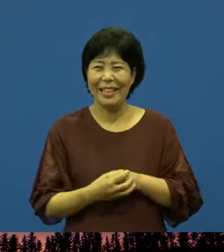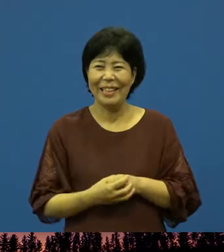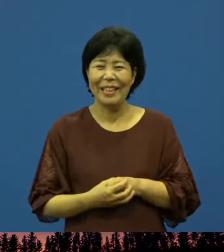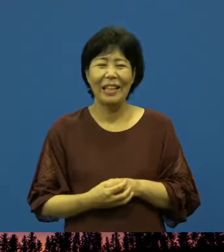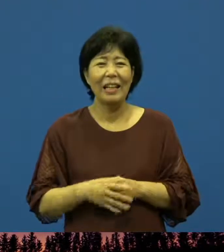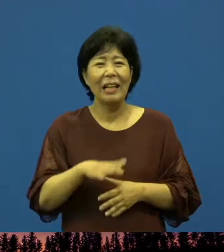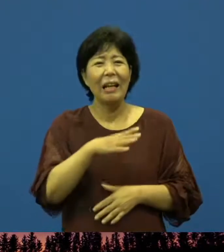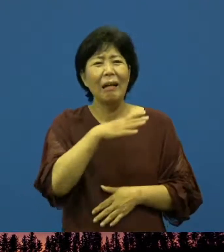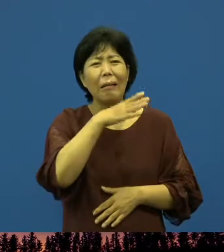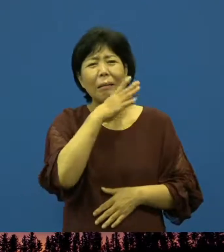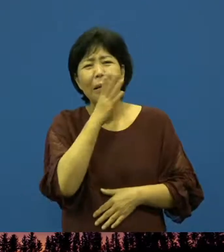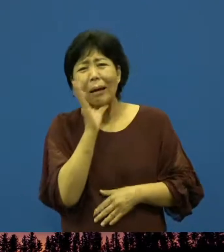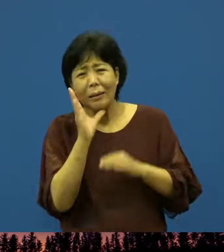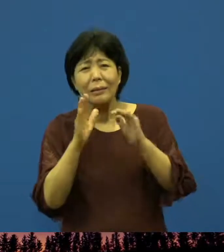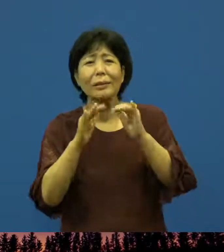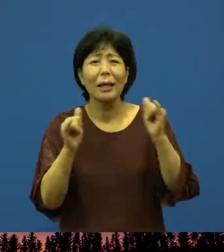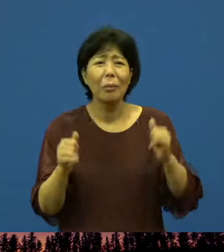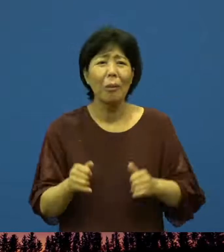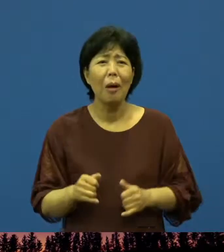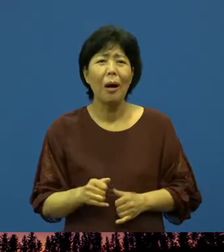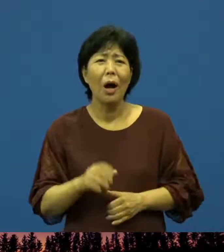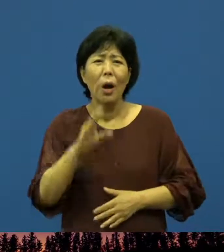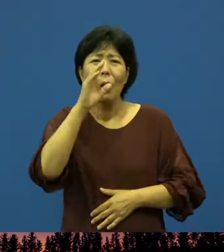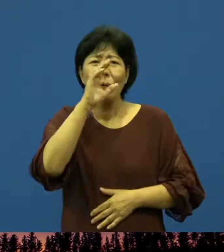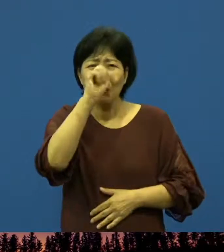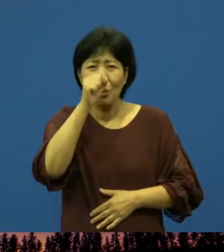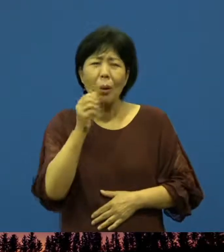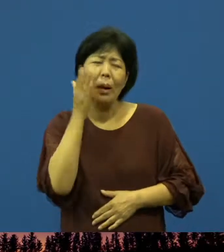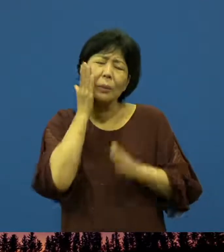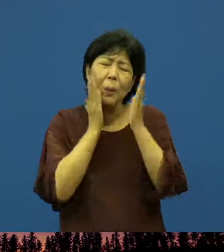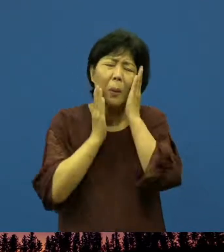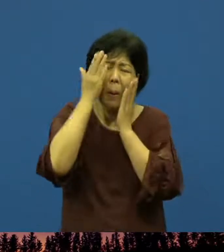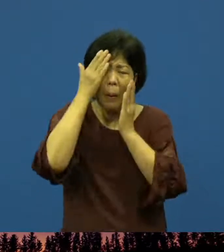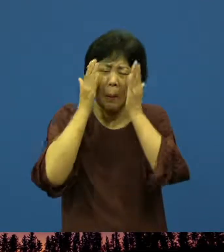나이 든 분들은 아무리 그냥 발라도 터실터실.